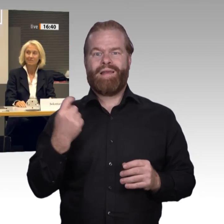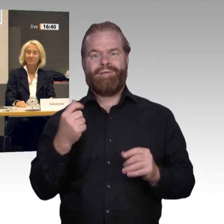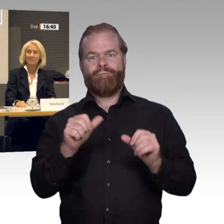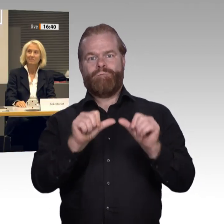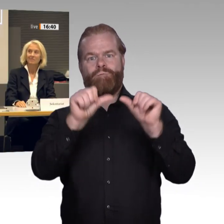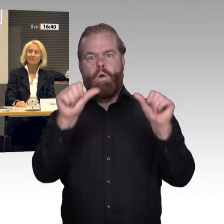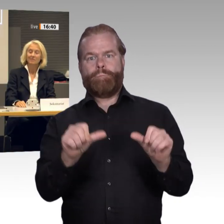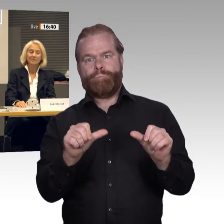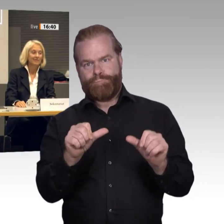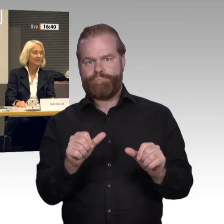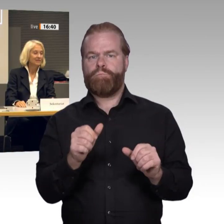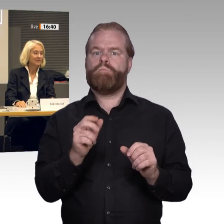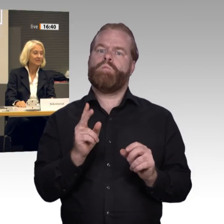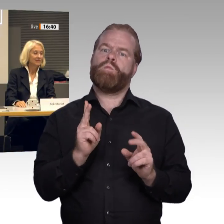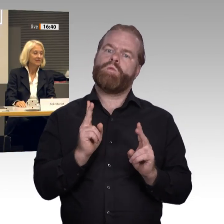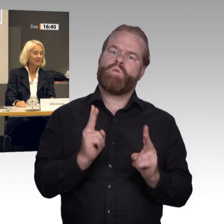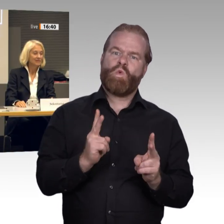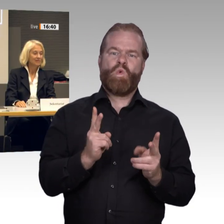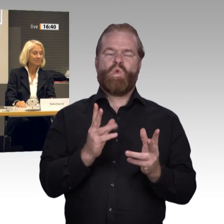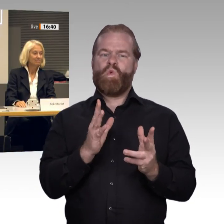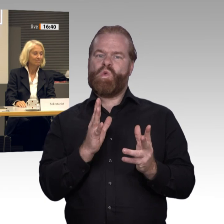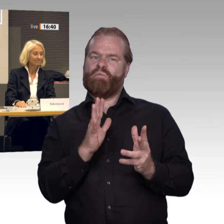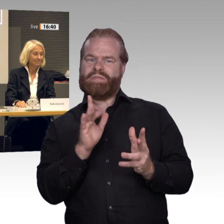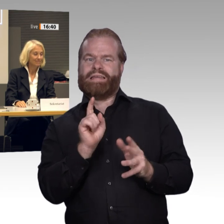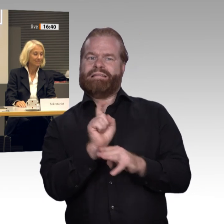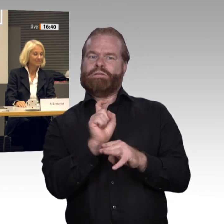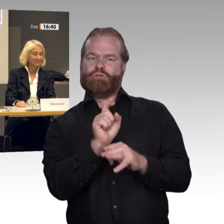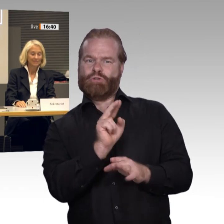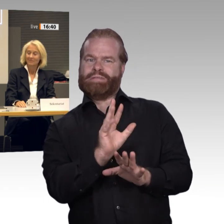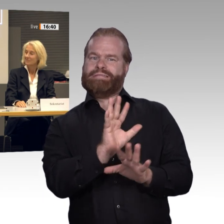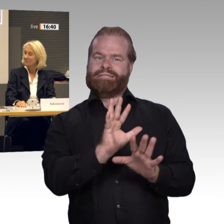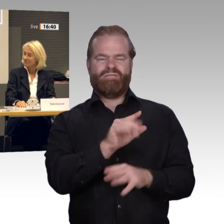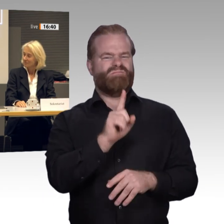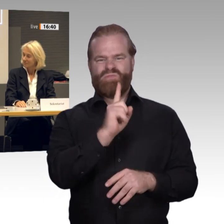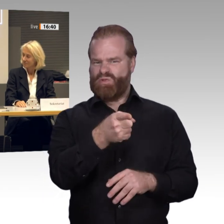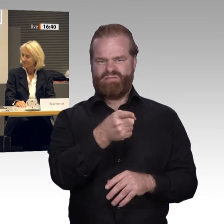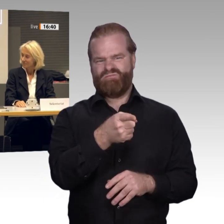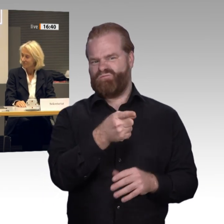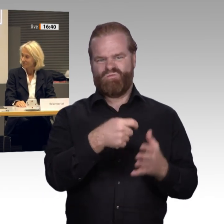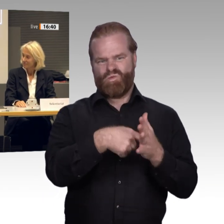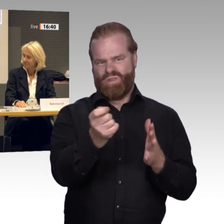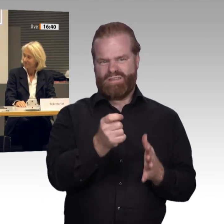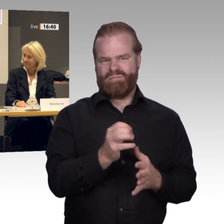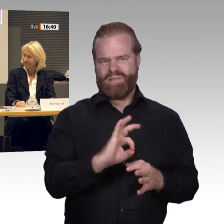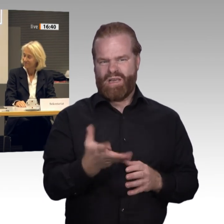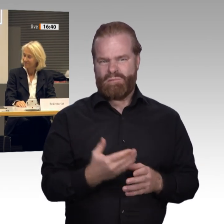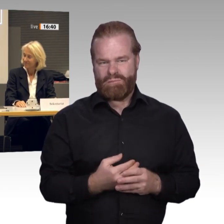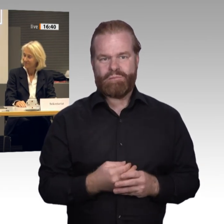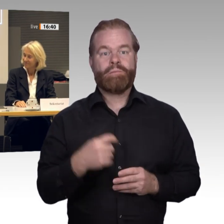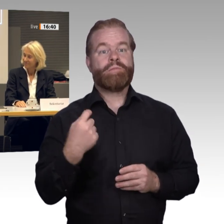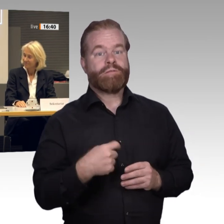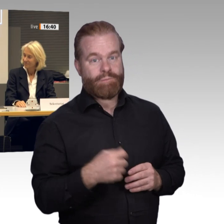Frau Scheidt. Und damit sind wir am Ende unserer Anhörung zu einem sehr umfangreichen und auch sehr lernenden Gesetz und nicht